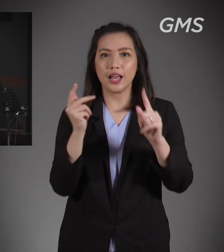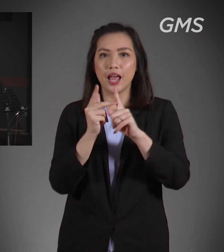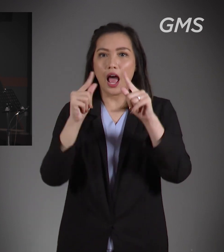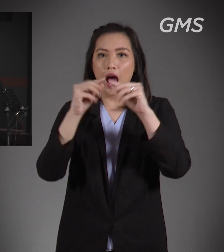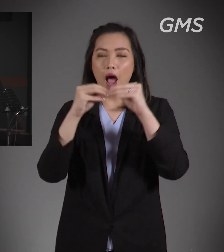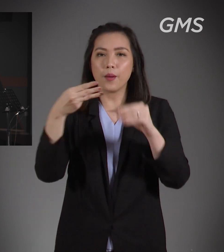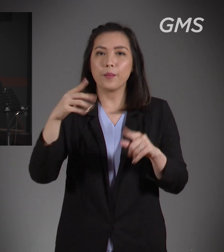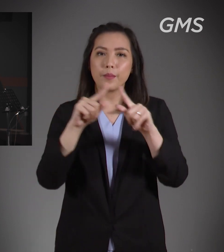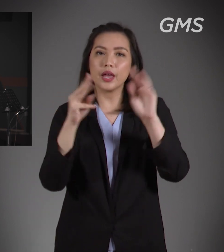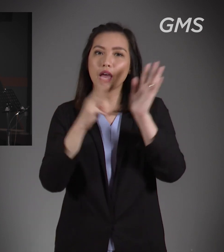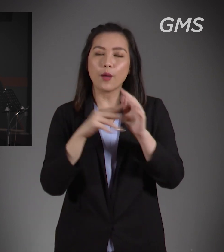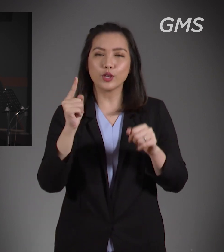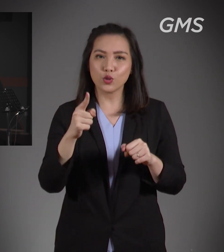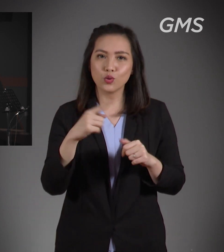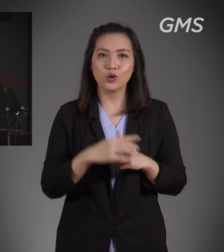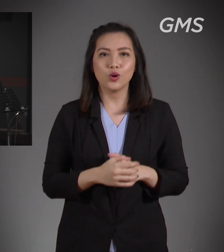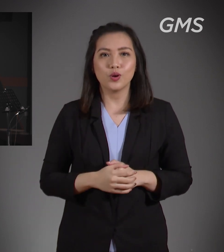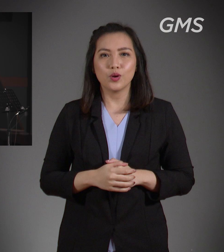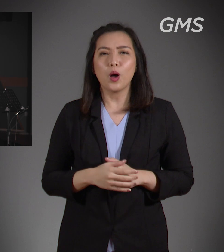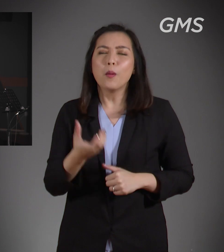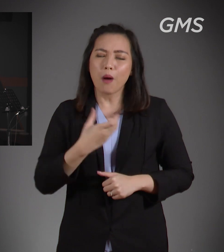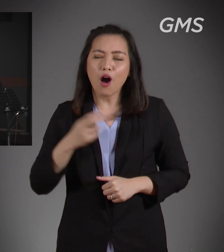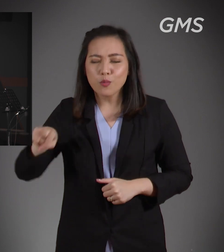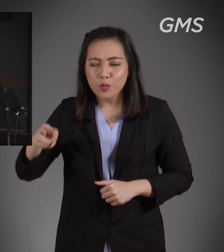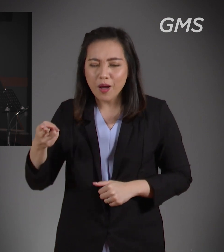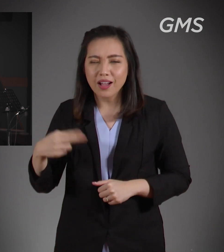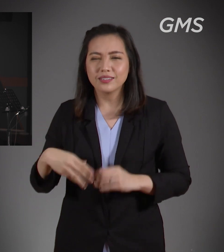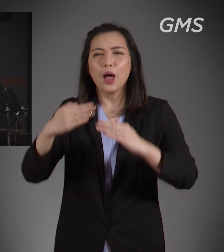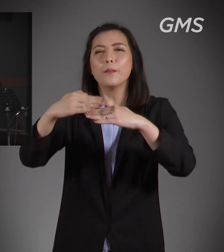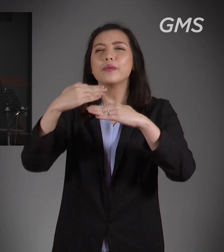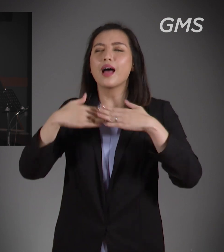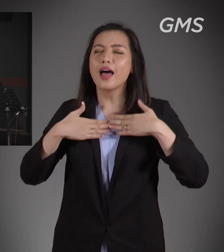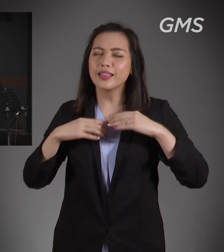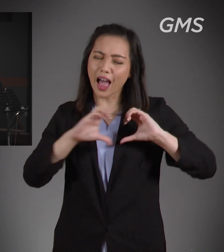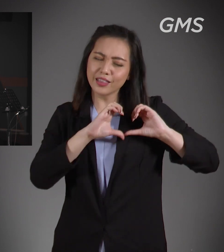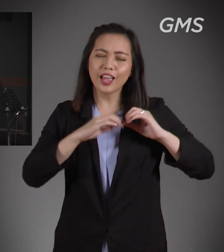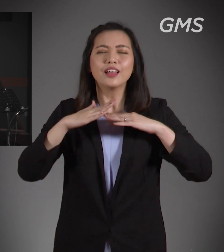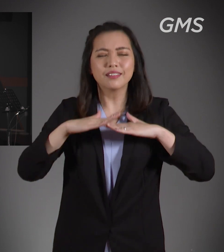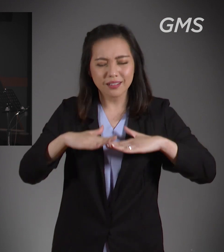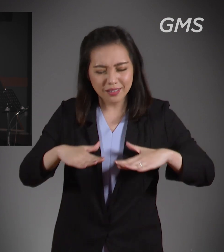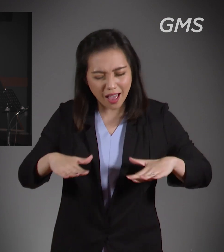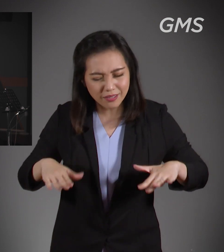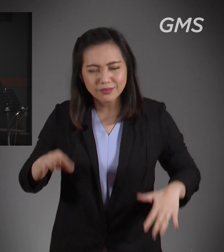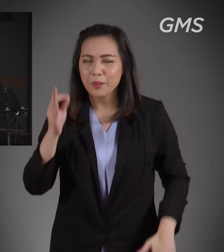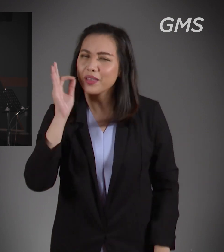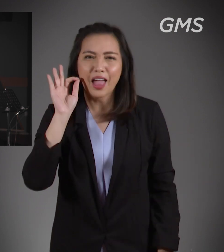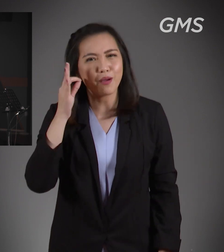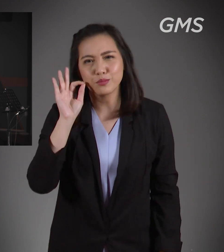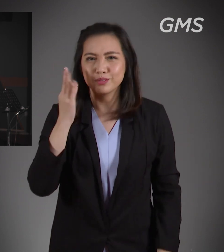dua maksudnya. Dia pilih salah satu saja. Be humble. Be humbled, pakai D, direndahkan